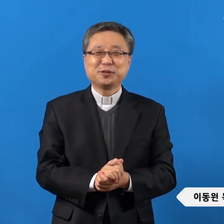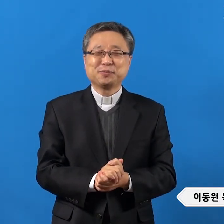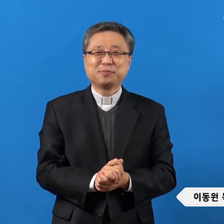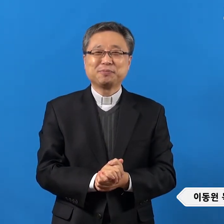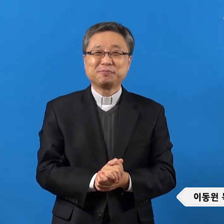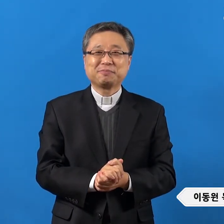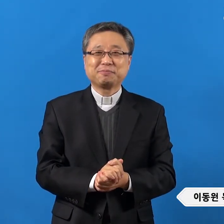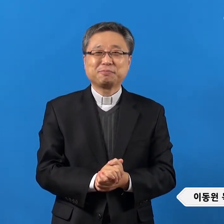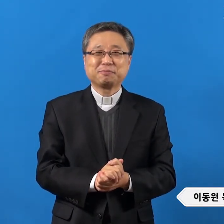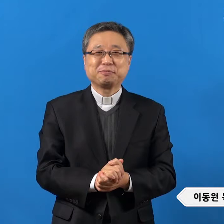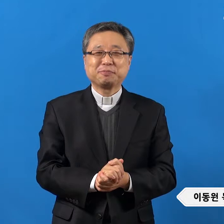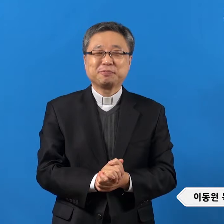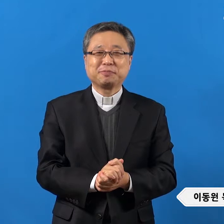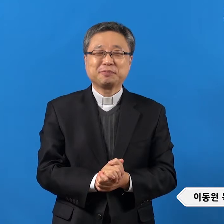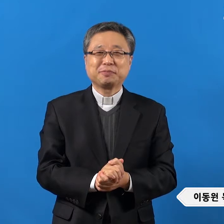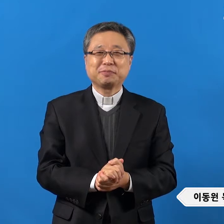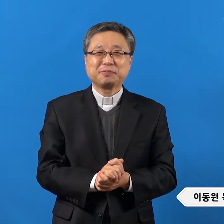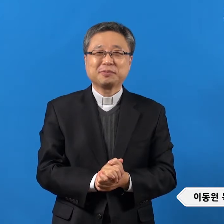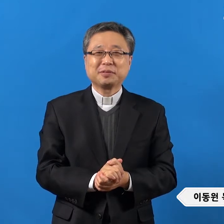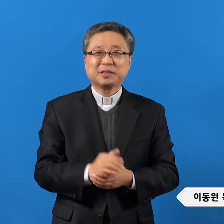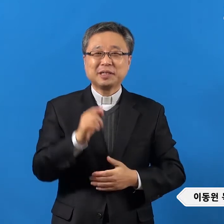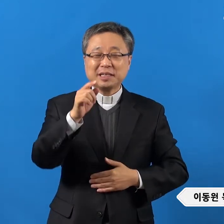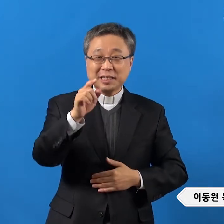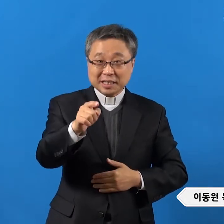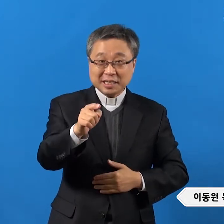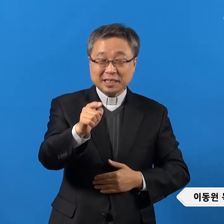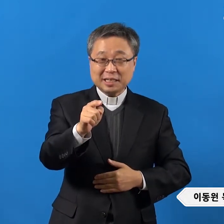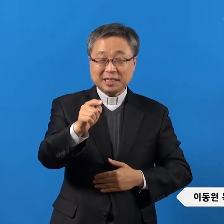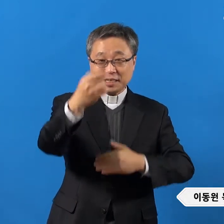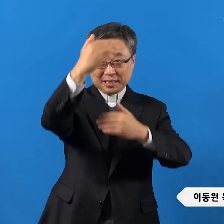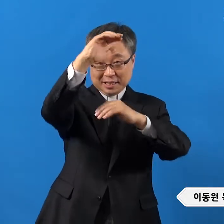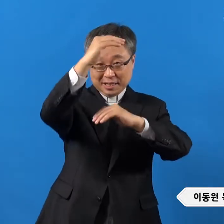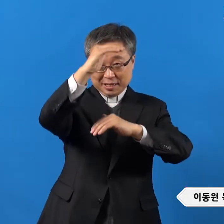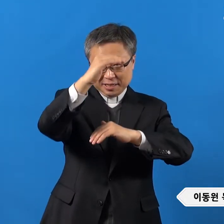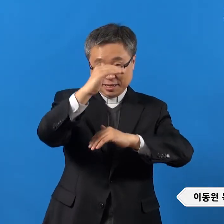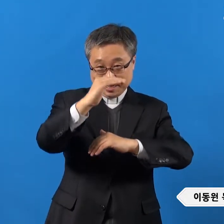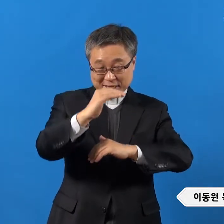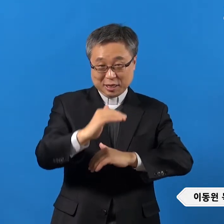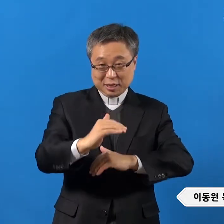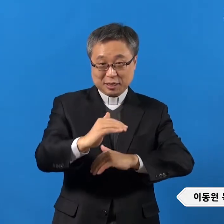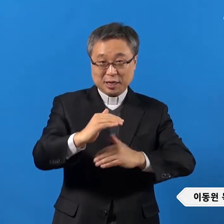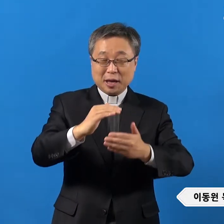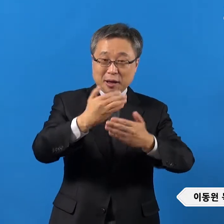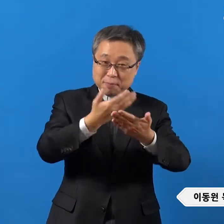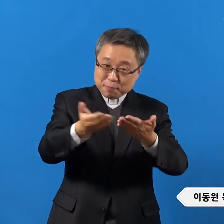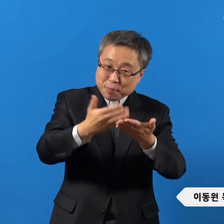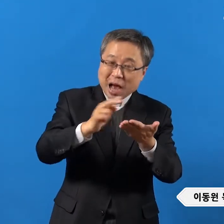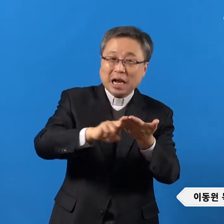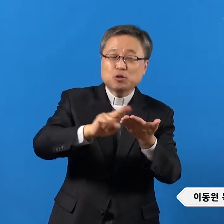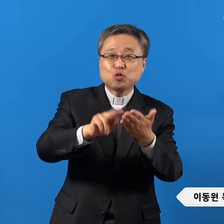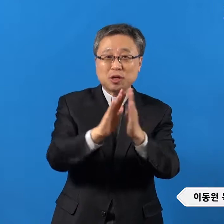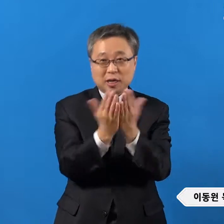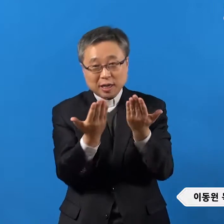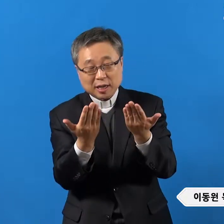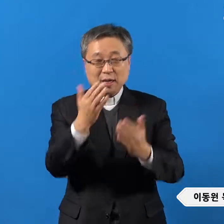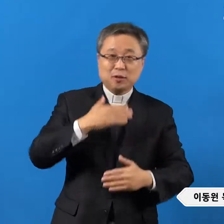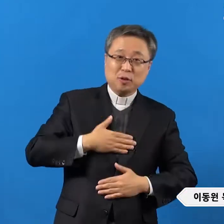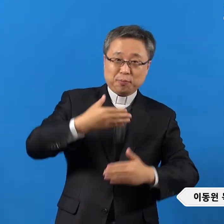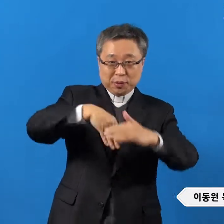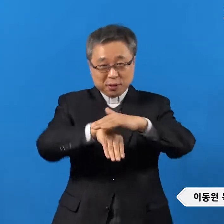예. 이 시리즈는 처음에는 만화책, 나중에는 텔레비전, 비디오 게임, 최근에는 게임 어플로